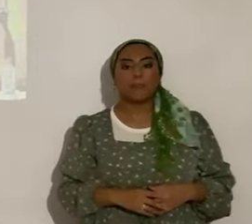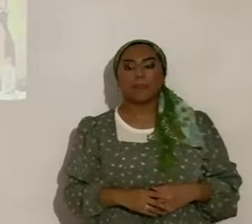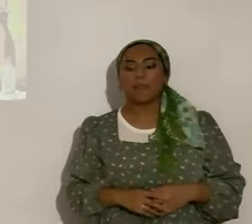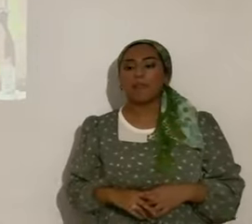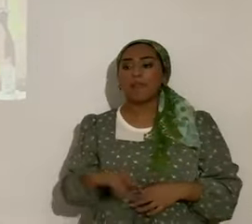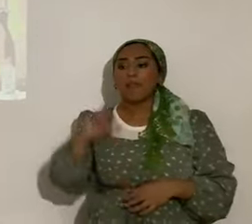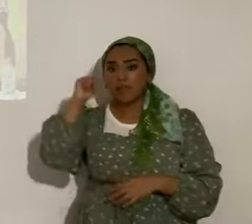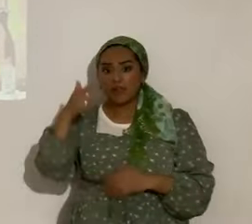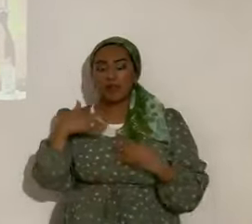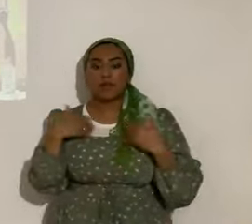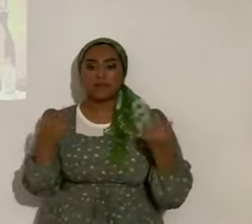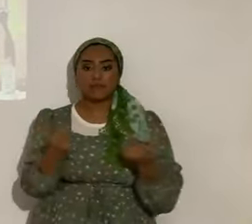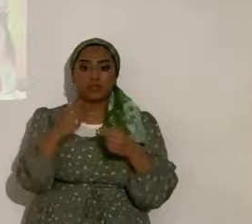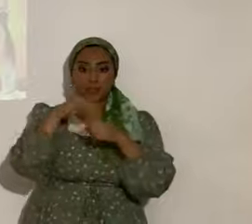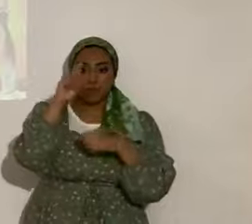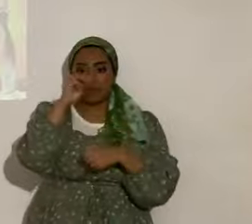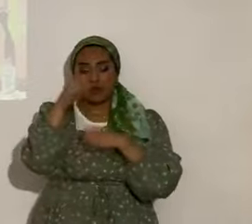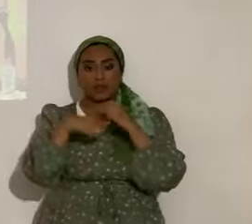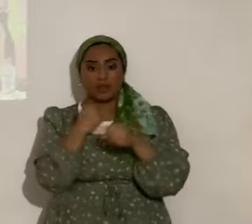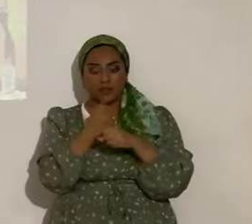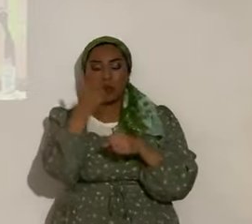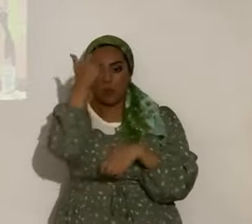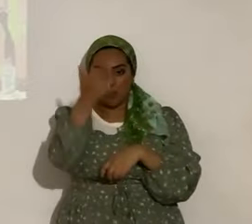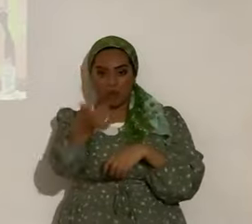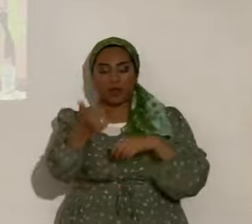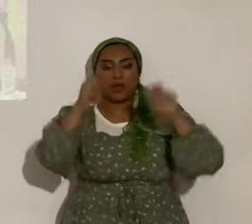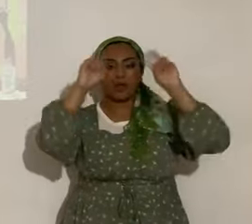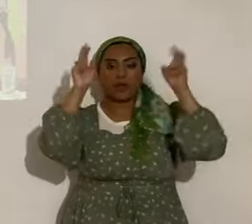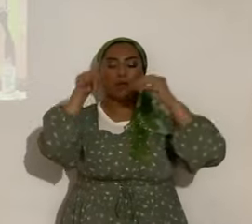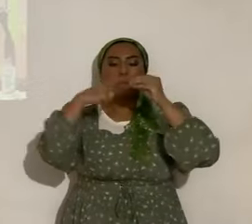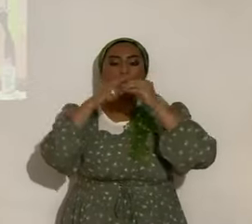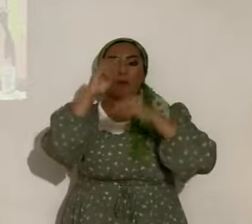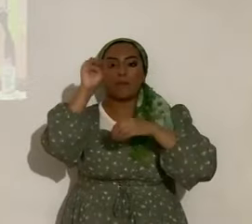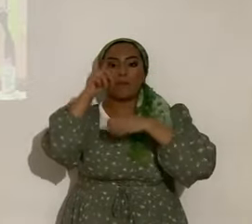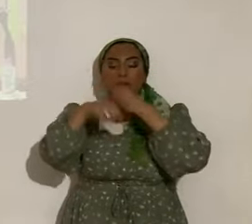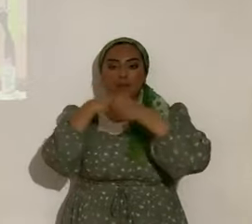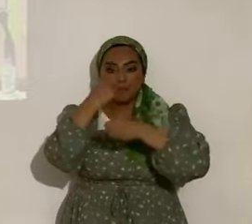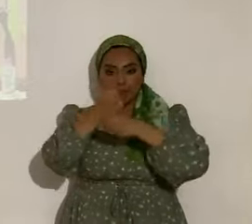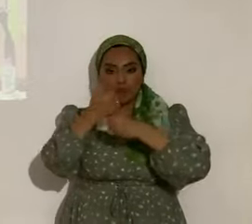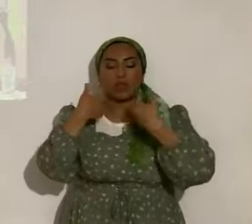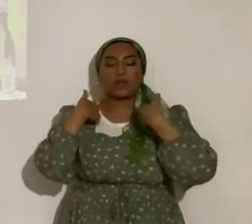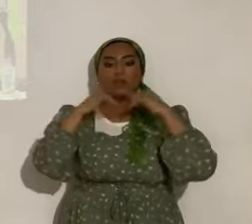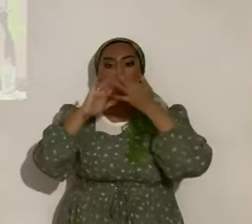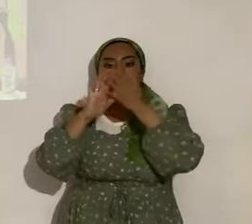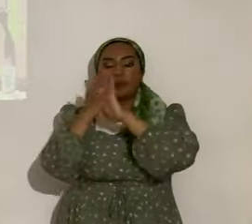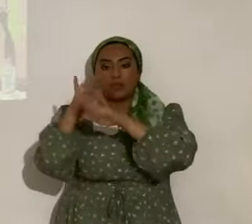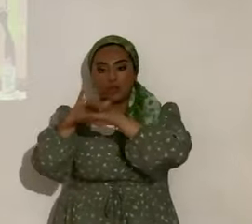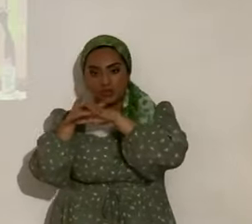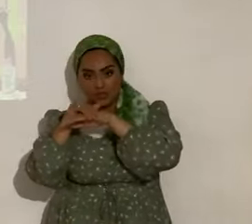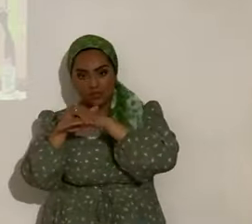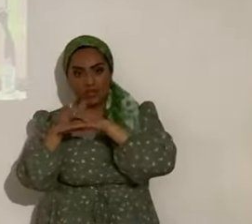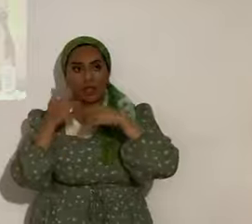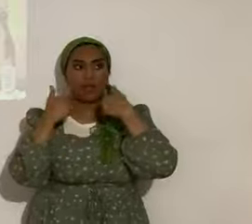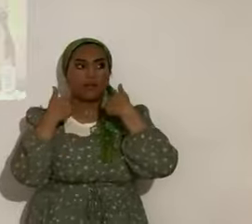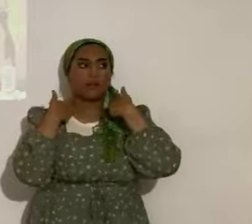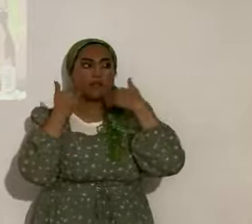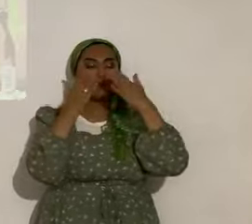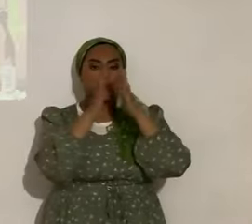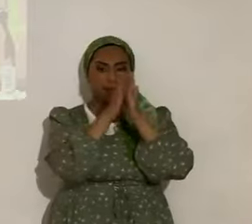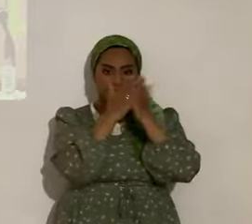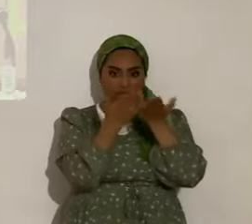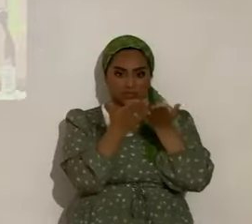Aunque después va a haber pecado en el milenio, eso vean el tema del milenio, ahí está traducido también al inglés, y hay